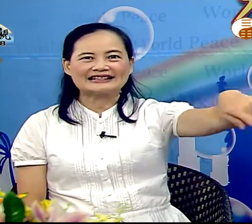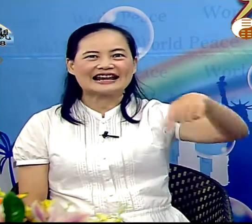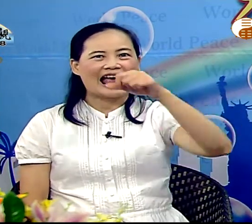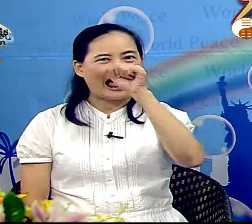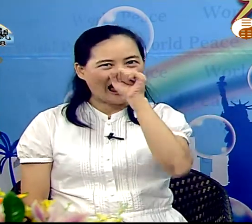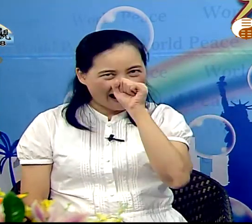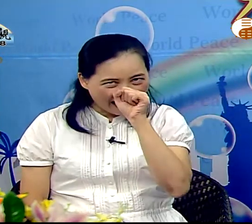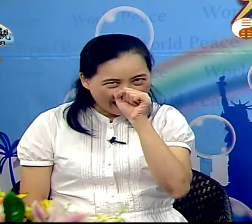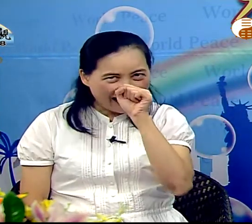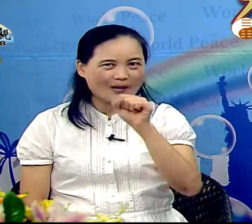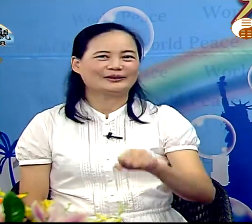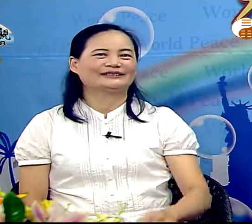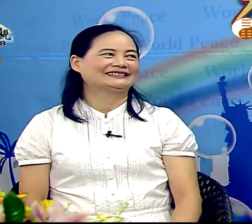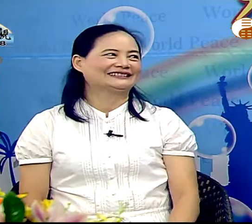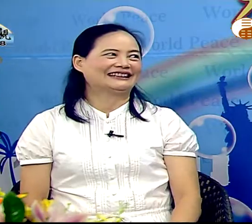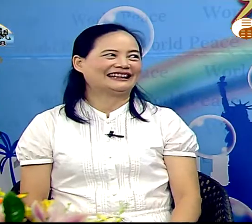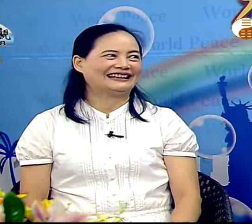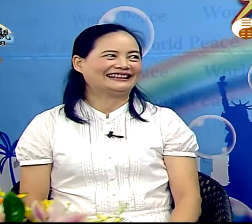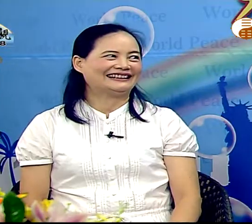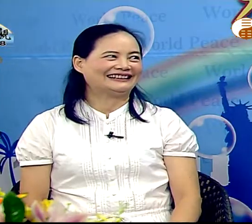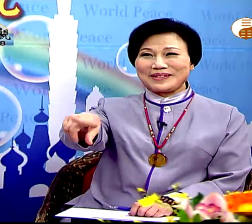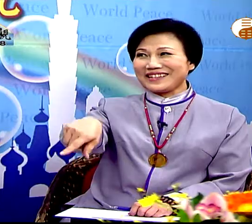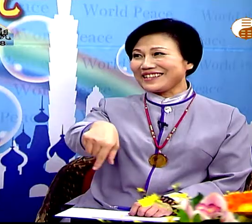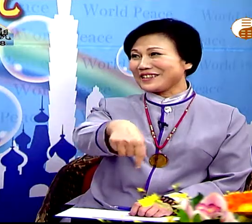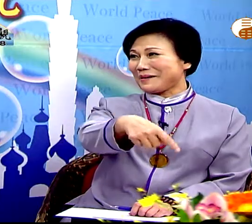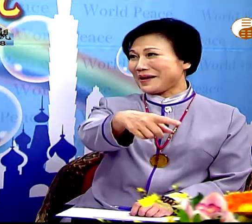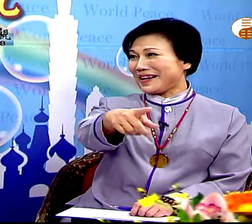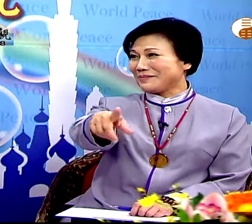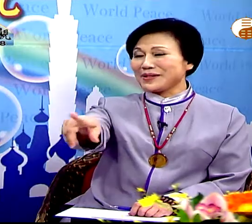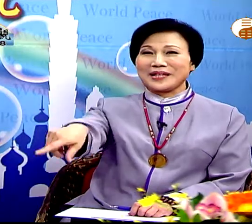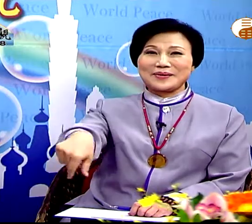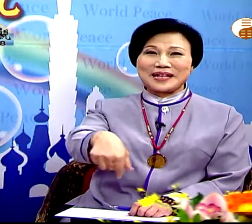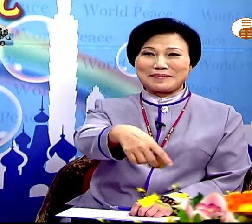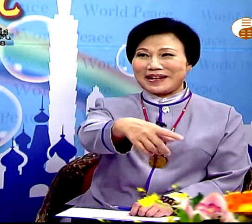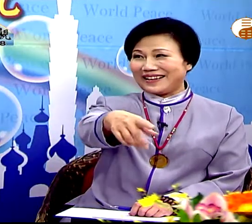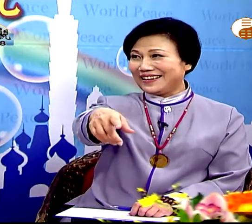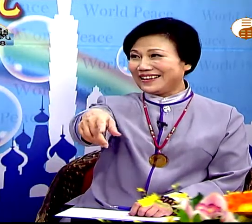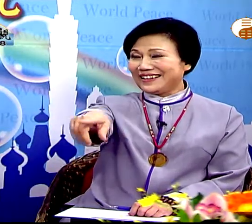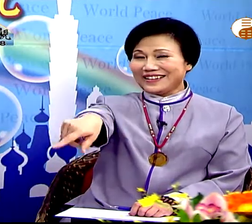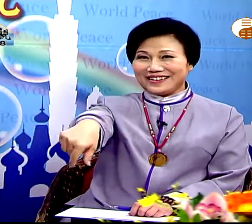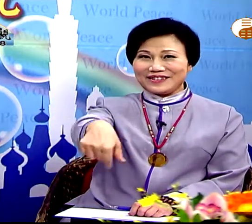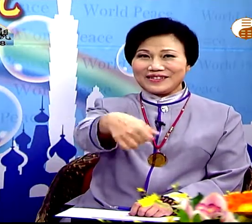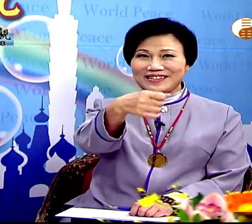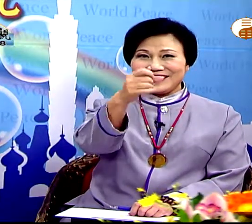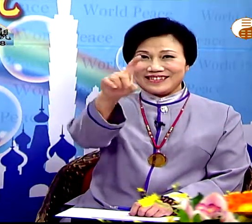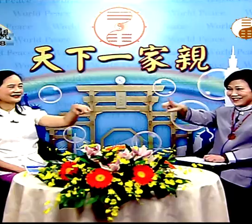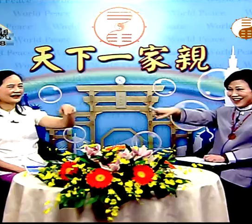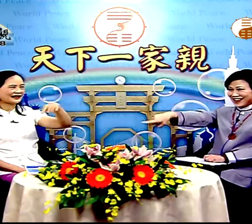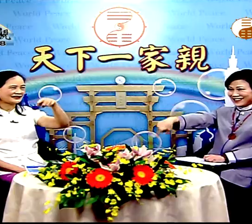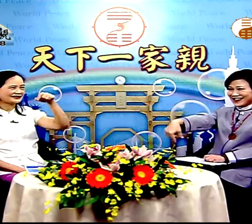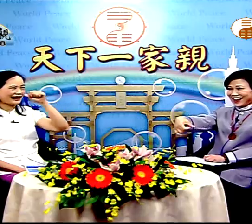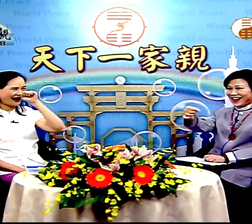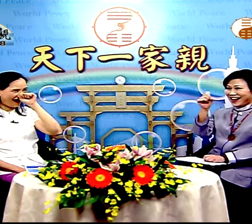家好。 哦，是，看起来不是很简单吗？不是很困难吗？ 不会困难啊， 就是 很简单啊， 大 家